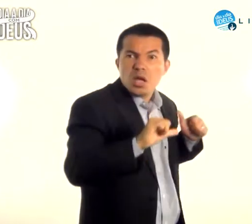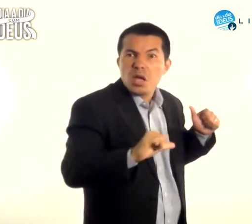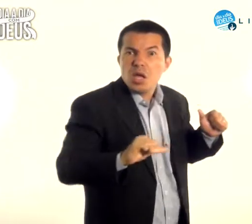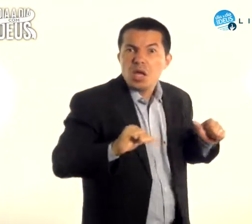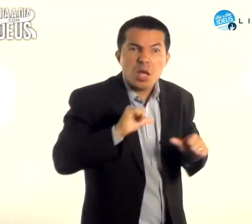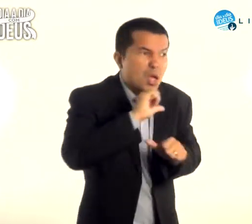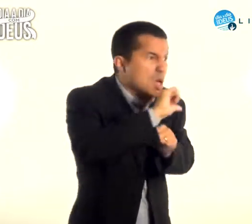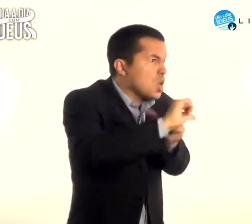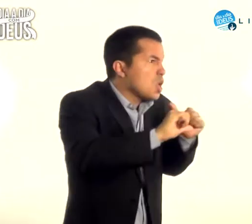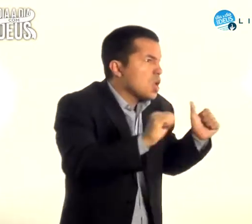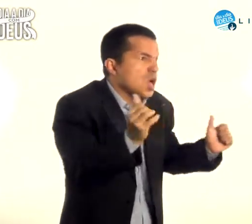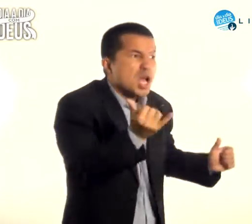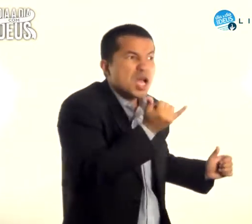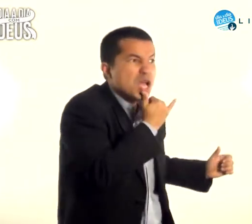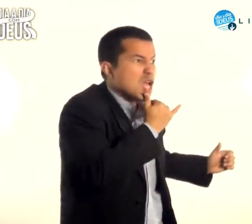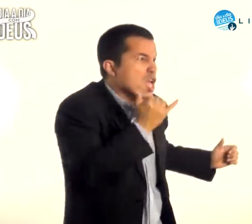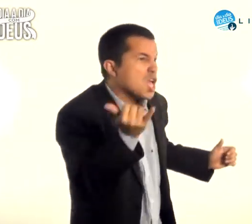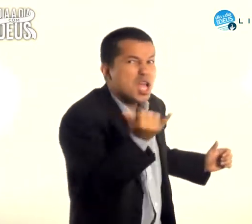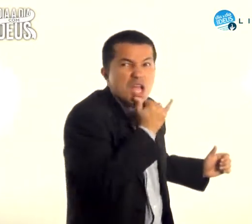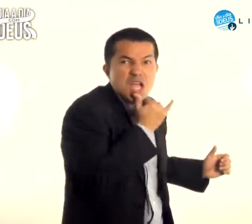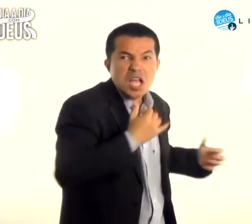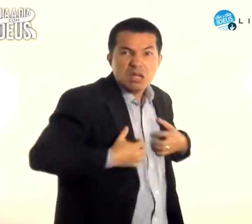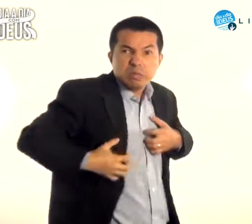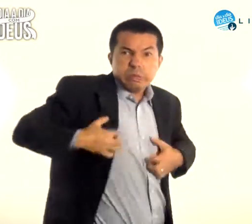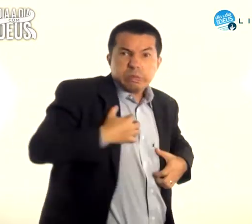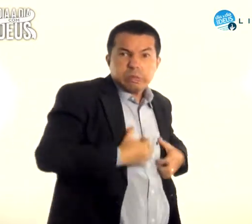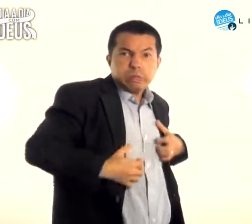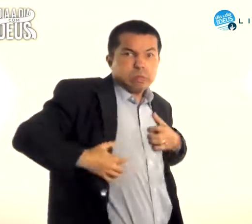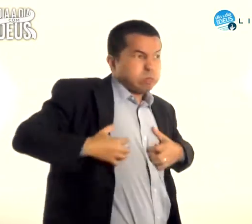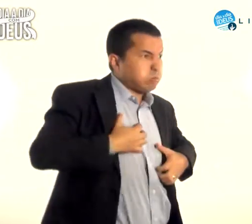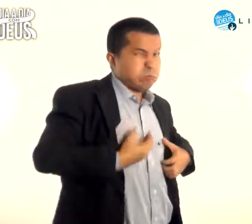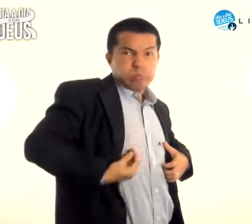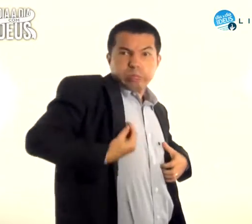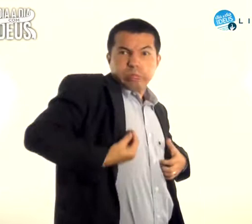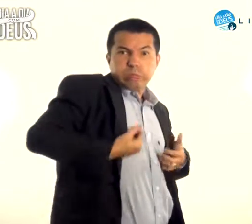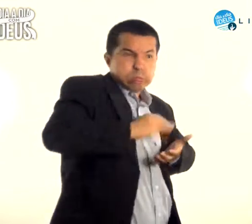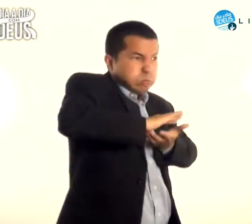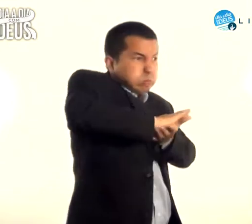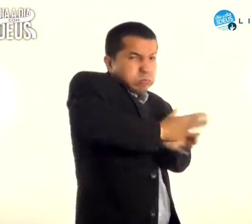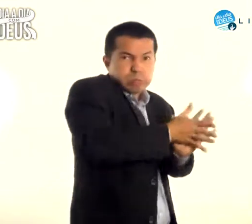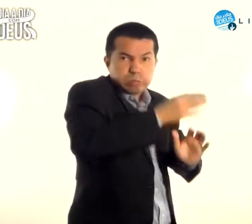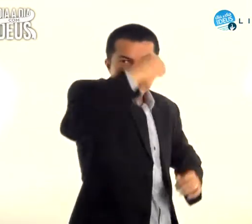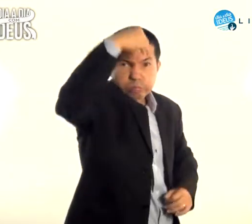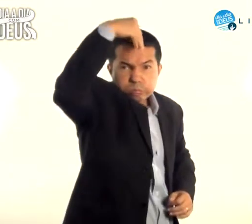Perde tempo. A vida vai sendo consumida pela culpa,